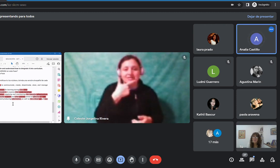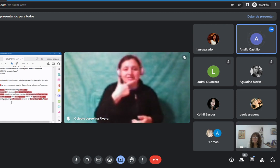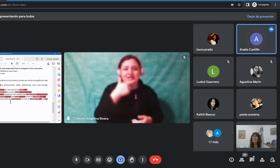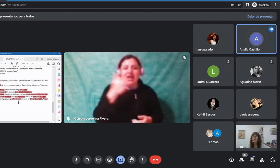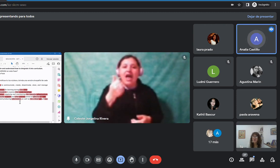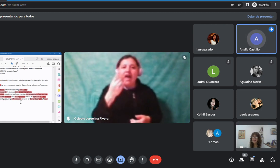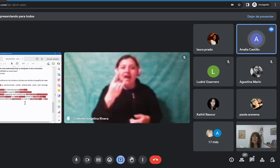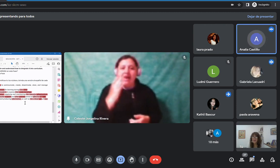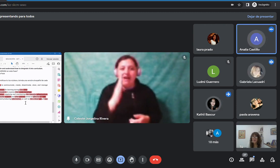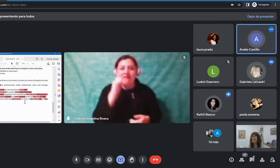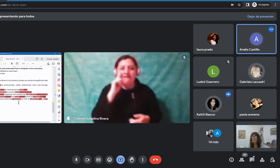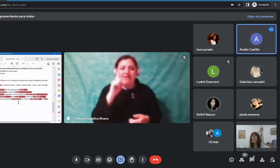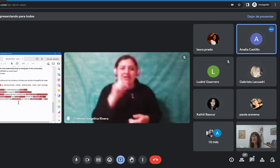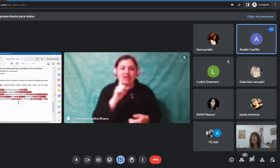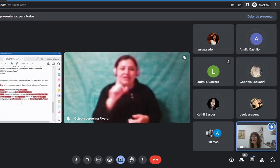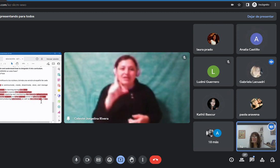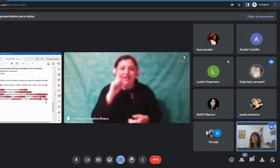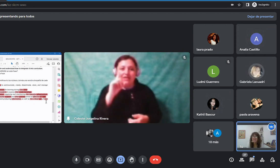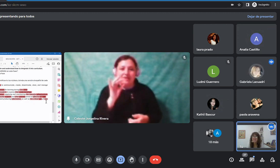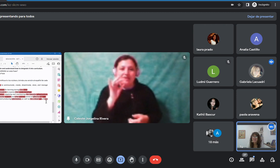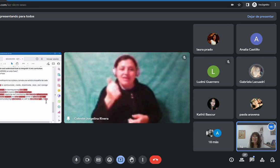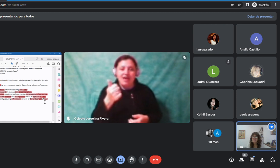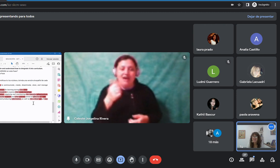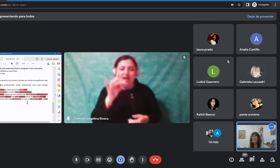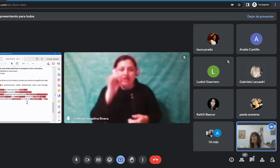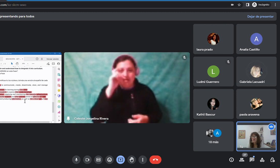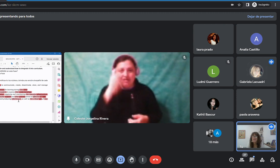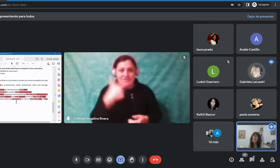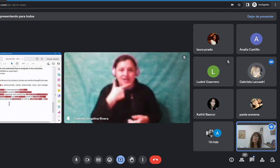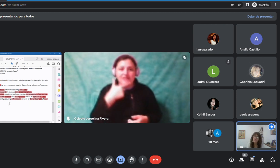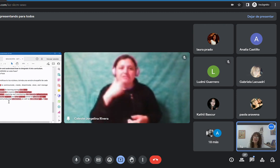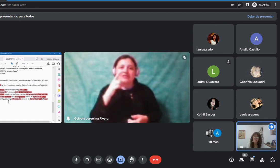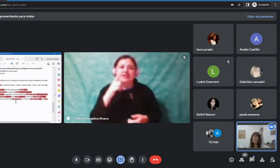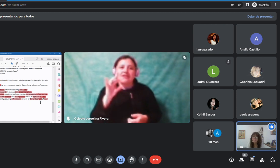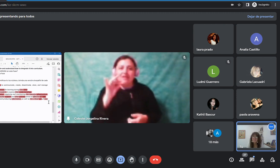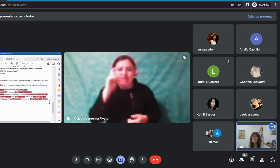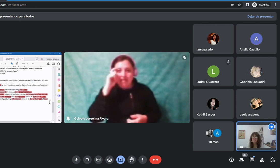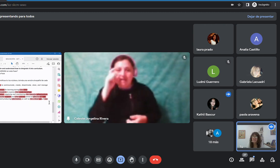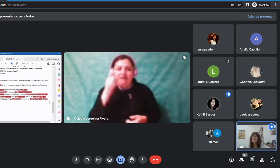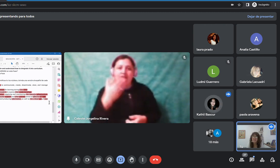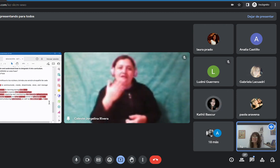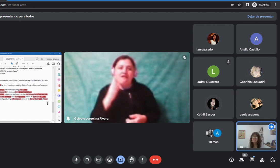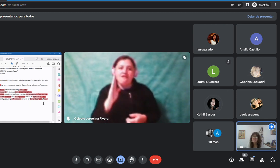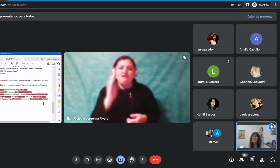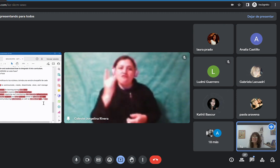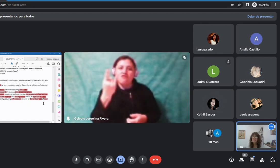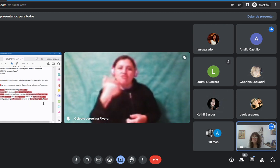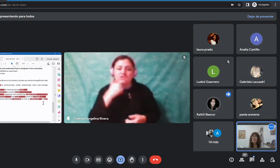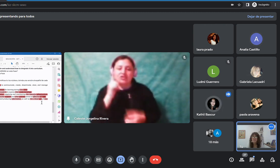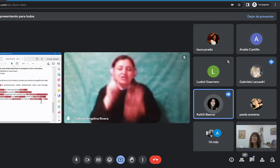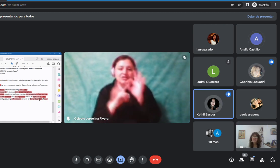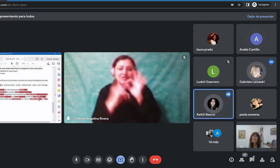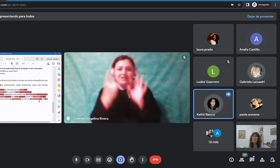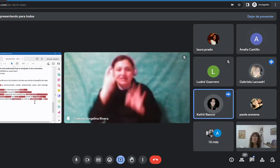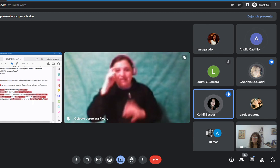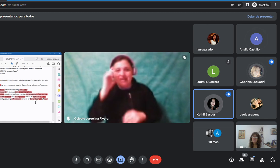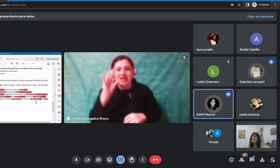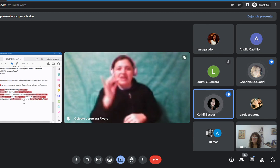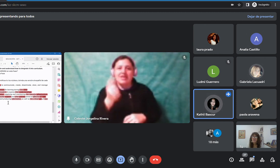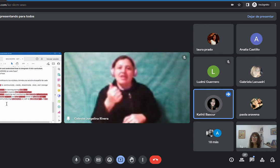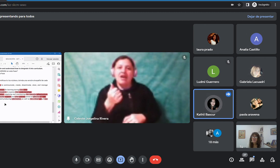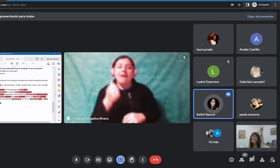De investigación. De búsqueda. Ver, de buscar. De búsqueda o de buscar. ¿Sí? ¿Qué más? Sí. Para discernir y